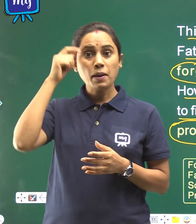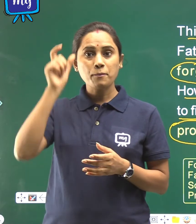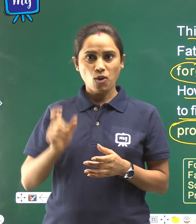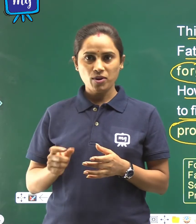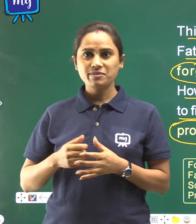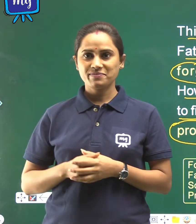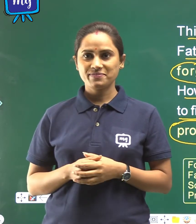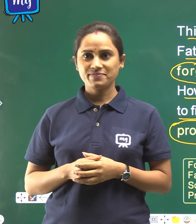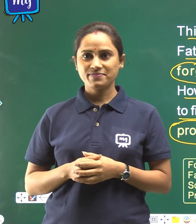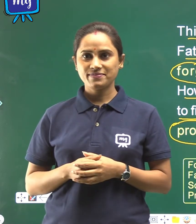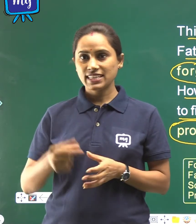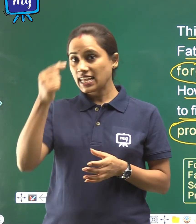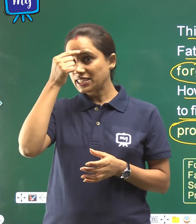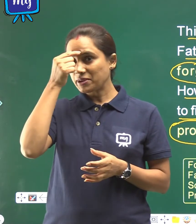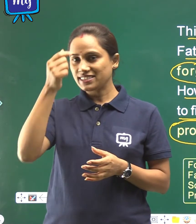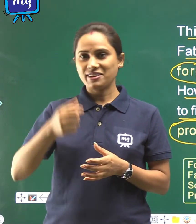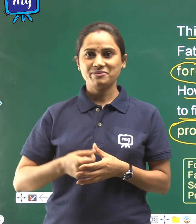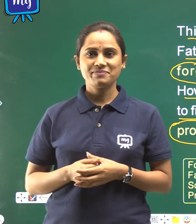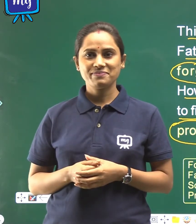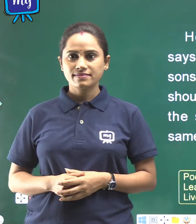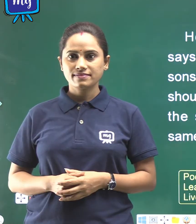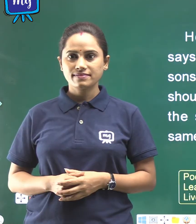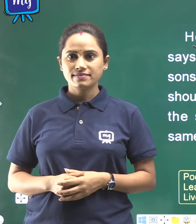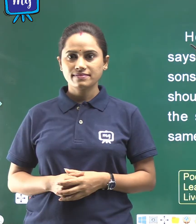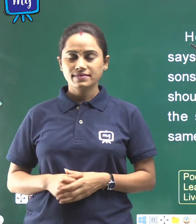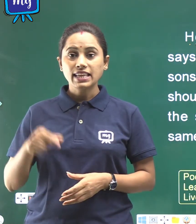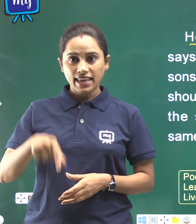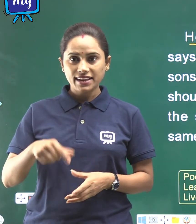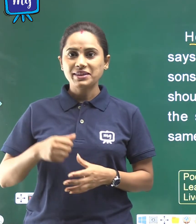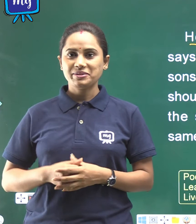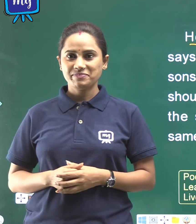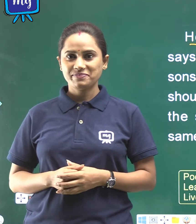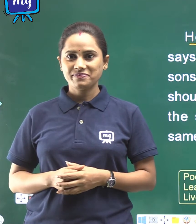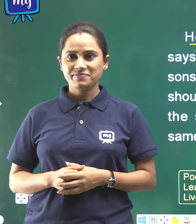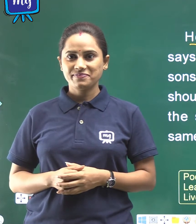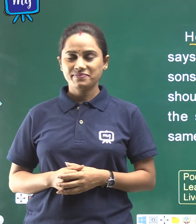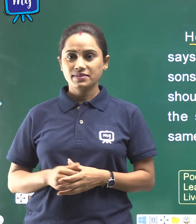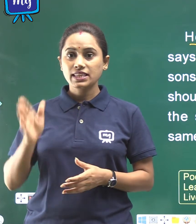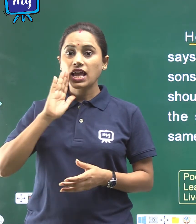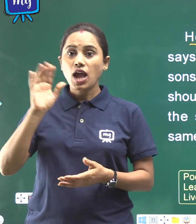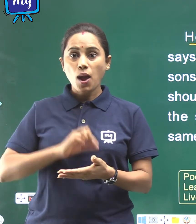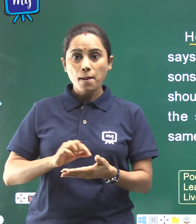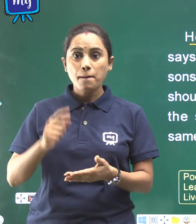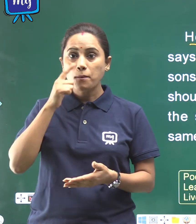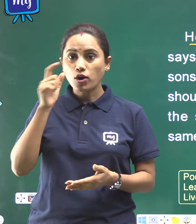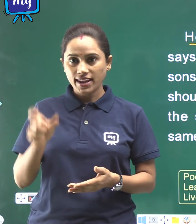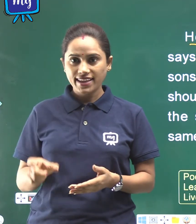problem, समस्या. Here the poetess